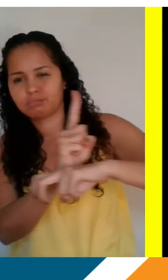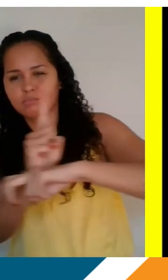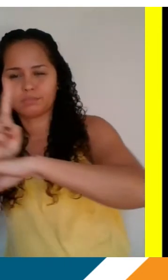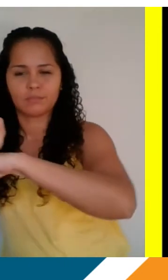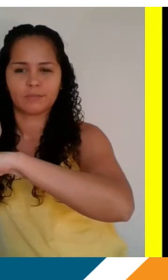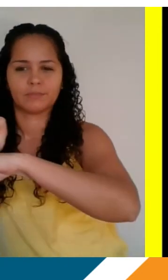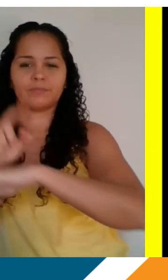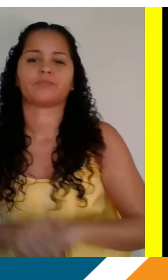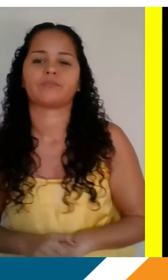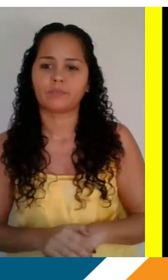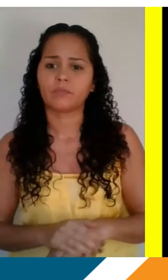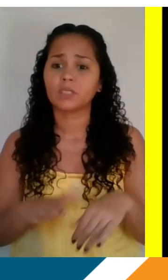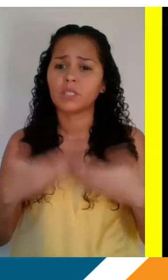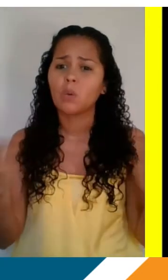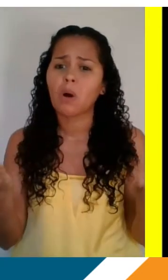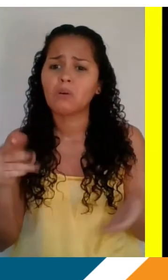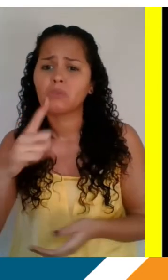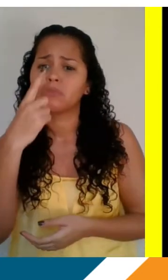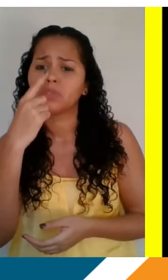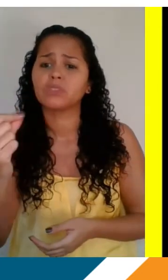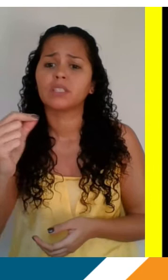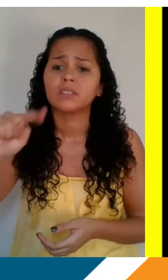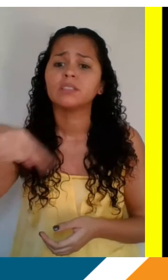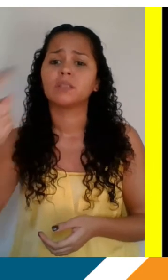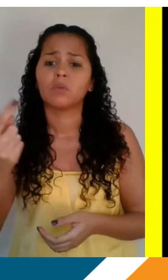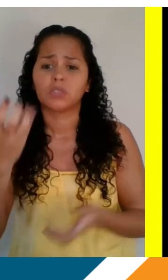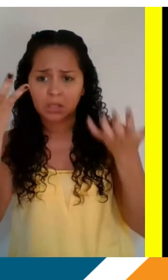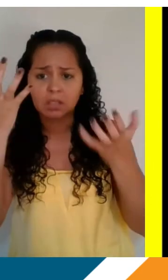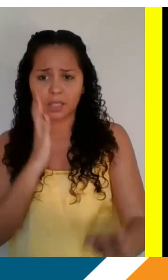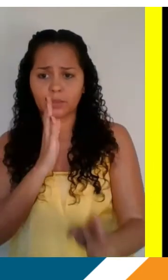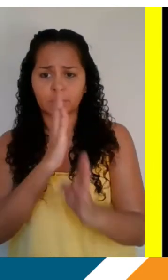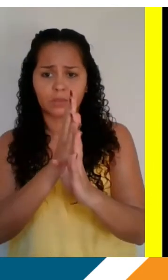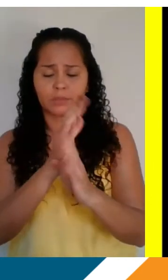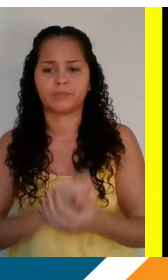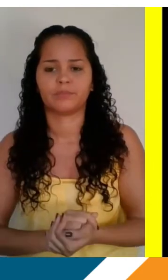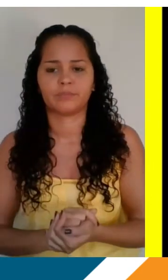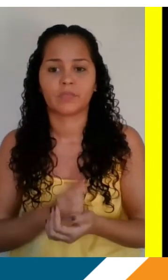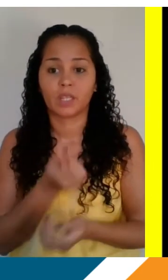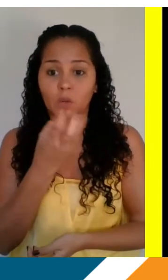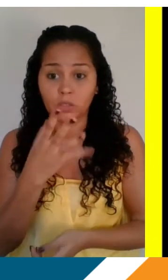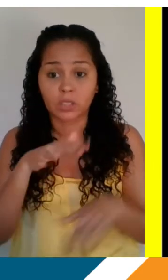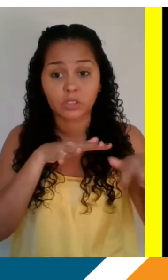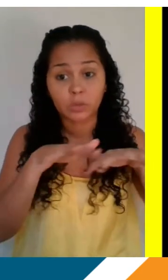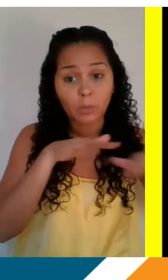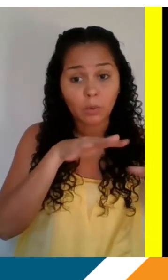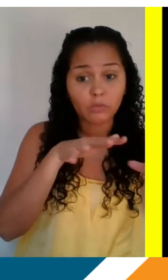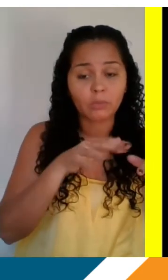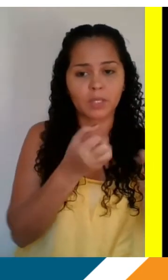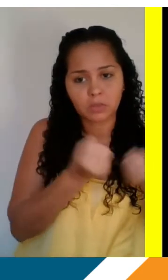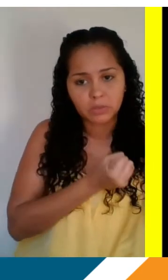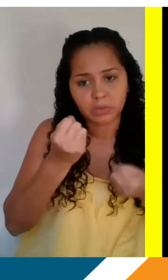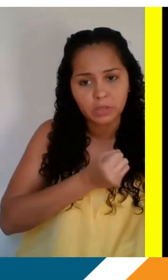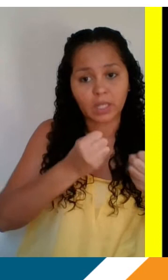Passando ambos a se deslocar com que velocidade? É a velocidade depois que a gente está querendo descobrir aqui. Quantidade de movimento do carrinho é a massa